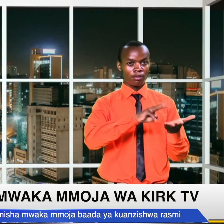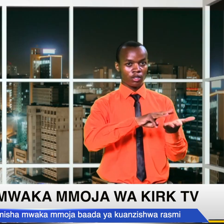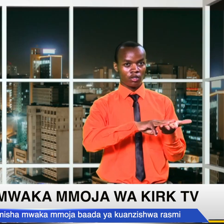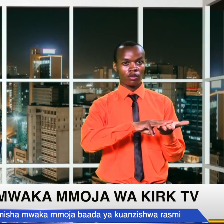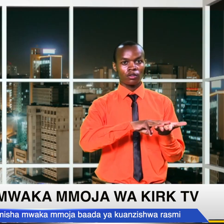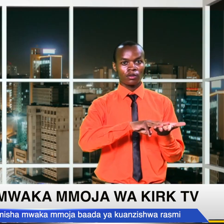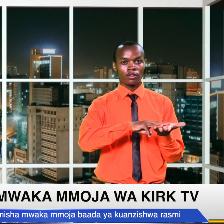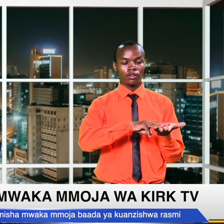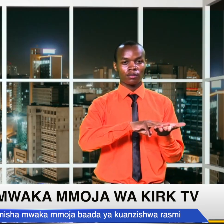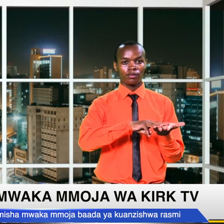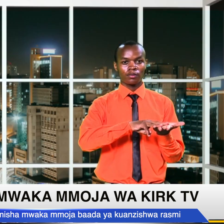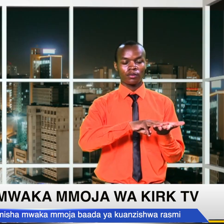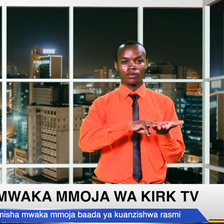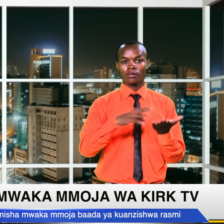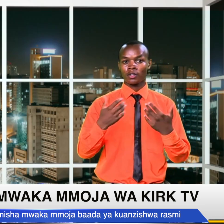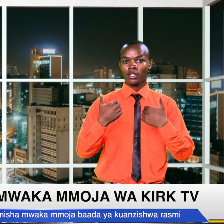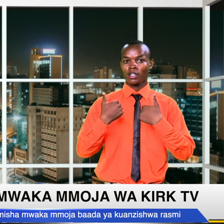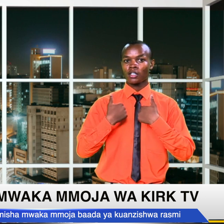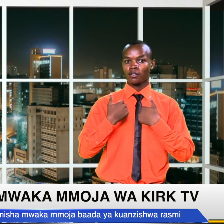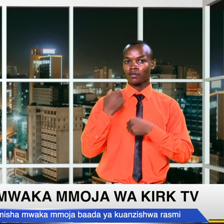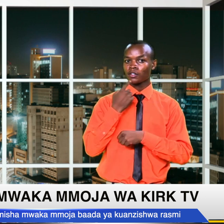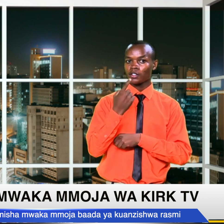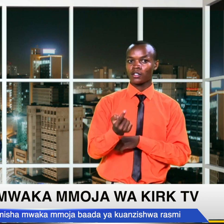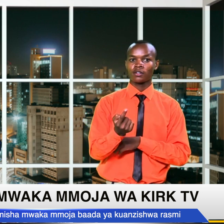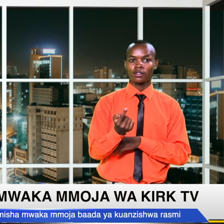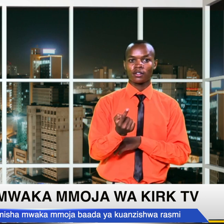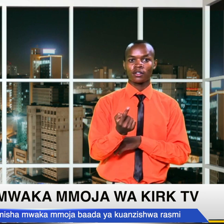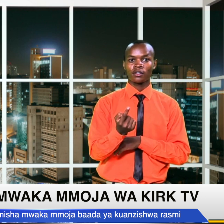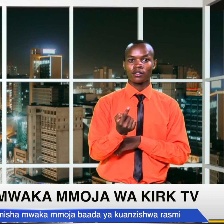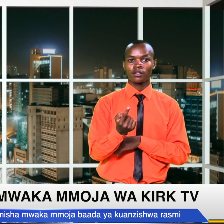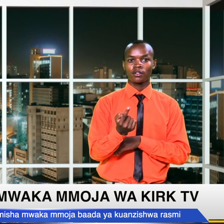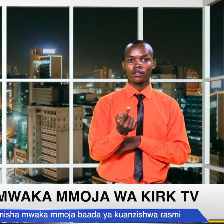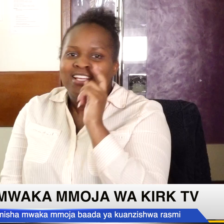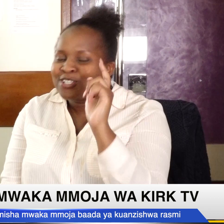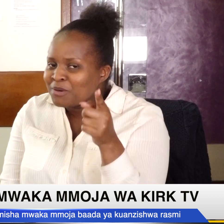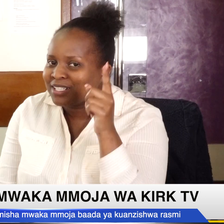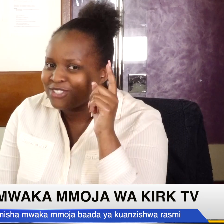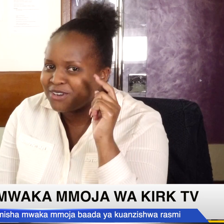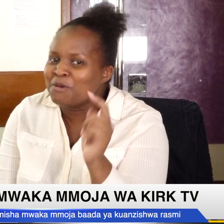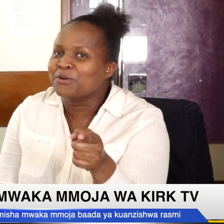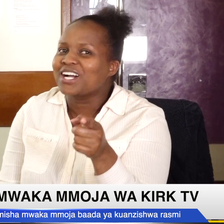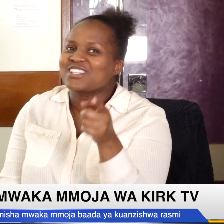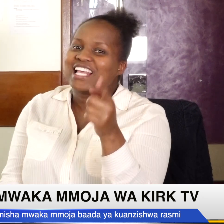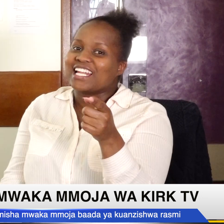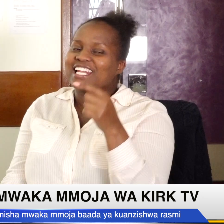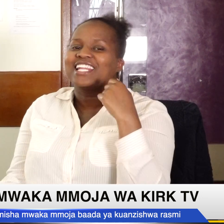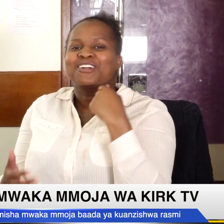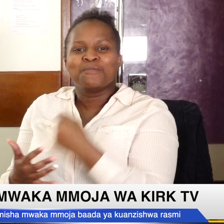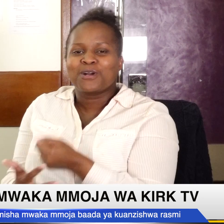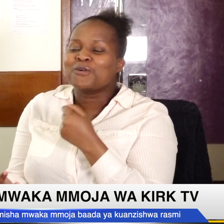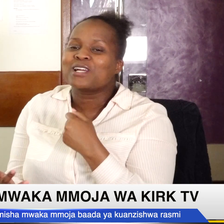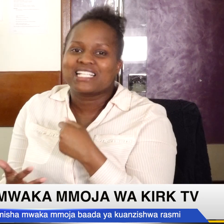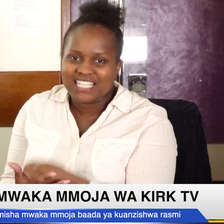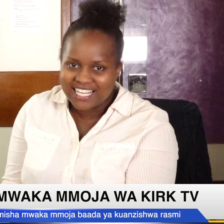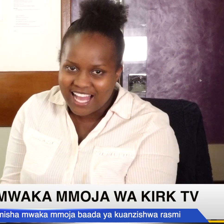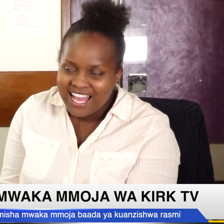kukataa kabisa kutoka kinywani wakati wa usomaji habari. Naomba kurudia hiyo. Kitu ambacho nakumbuka kwa sana na